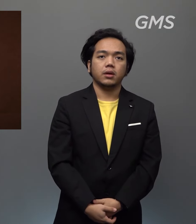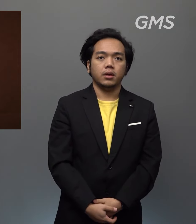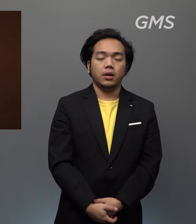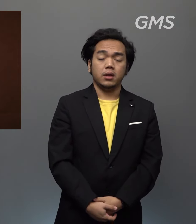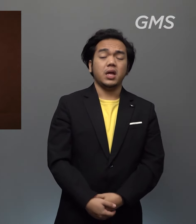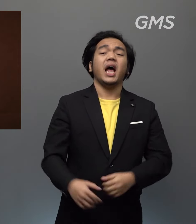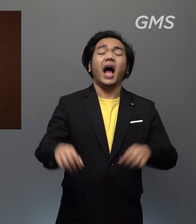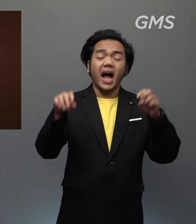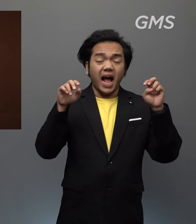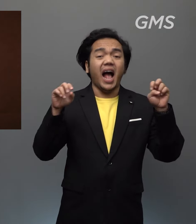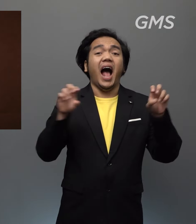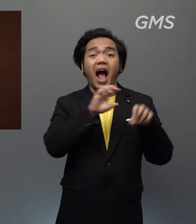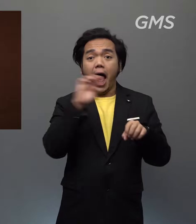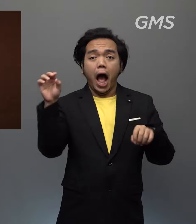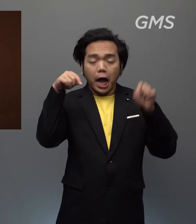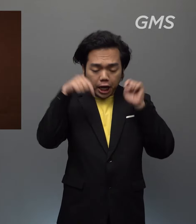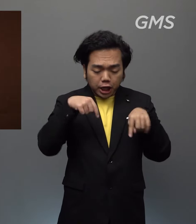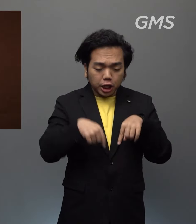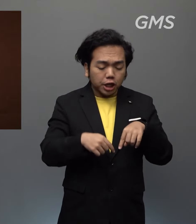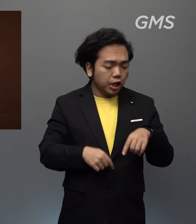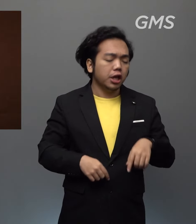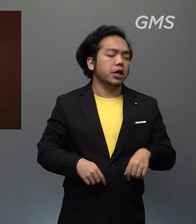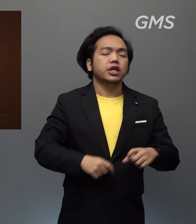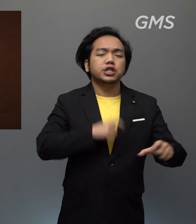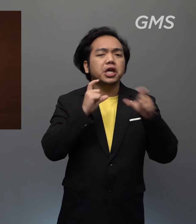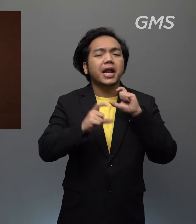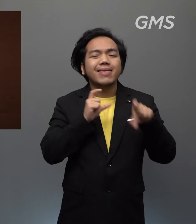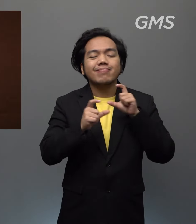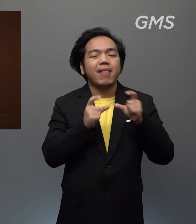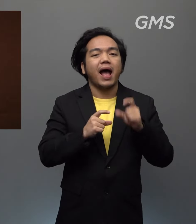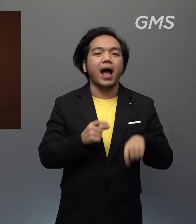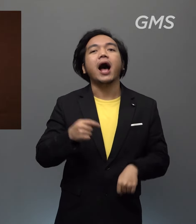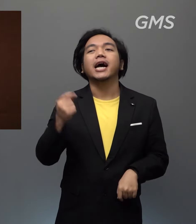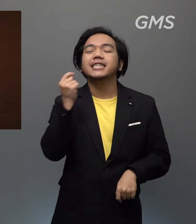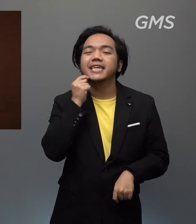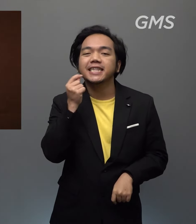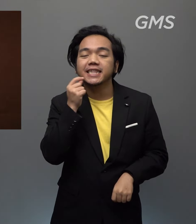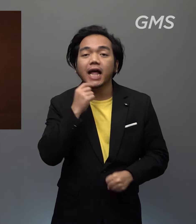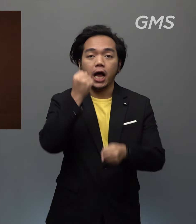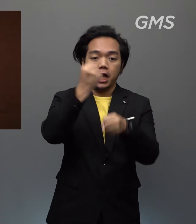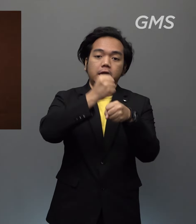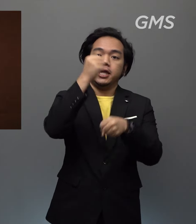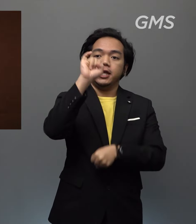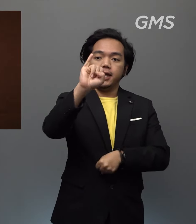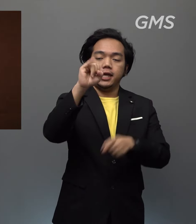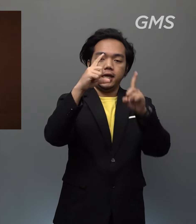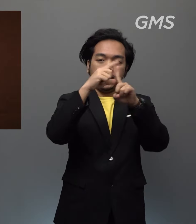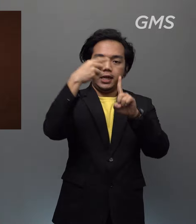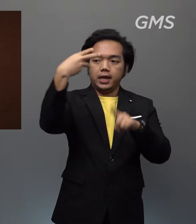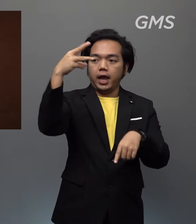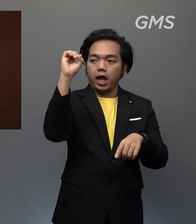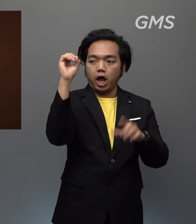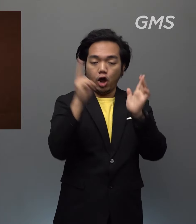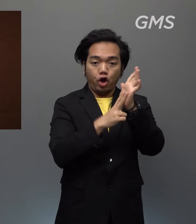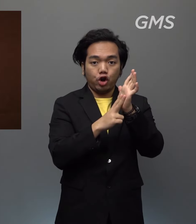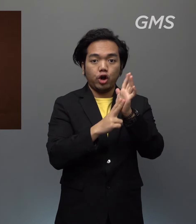ayat ini tentu Anda tahu ceritanya, di mana Gideon akhirnya bersama dengan